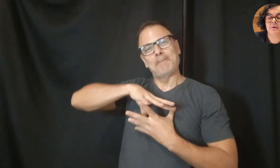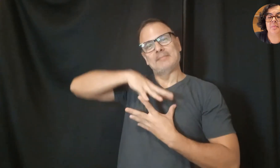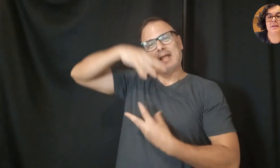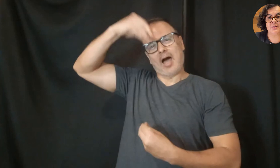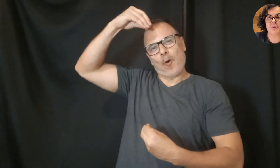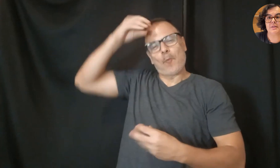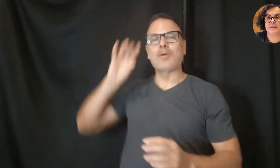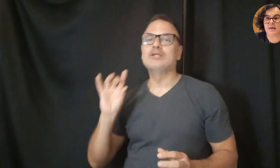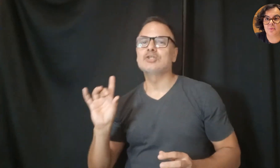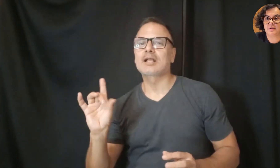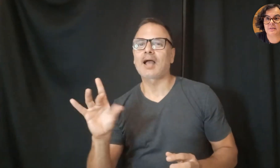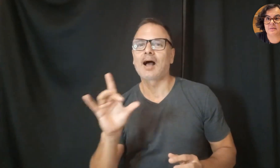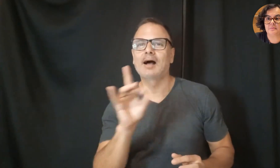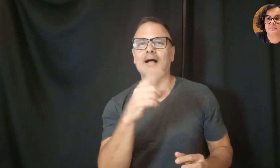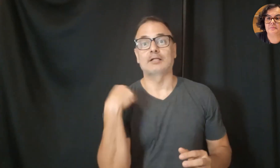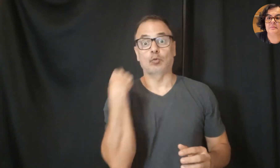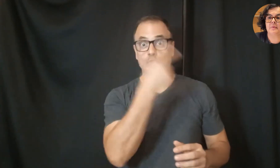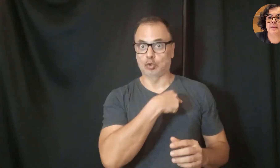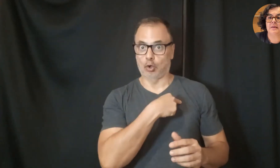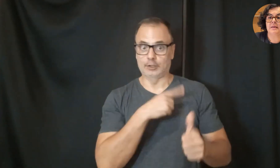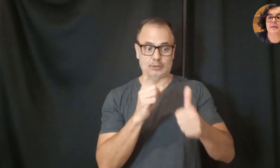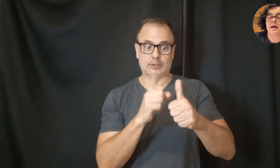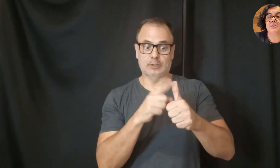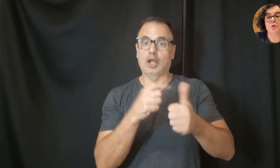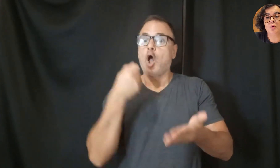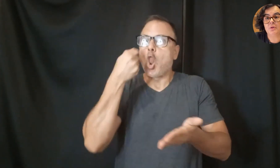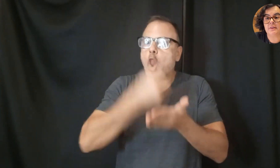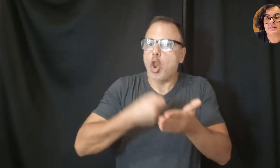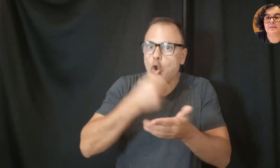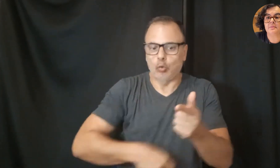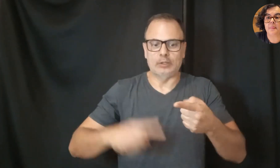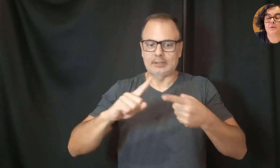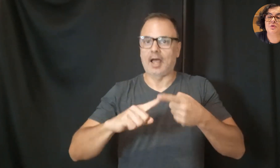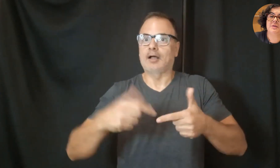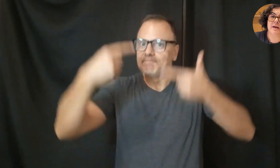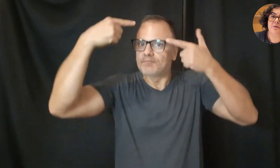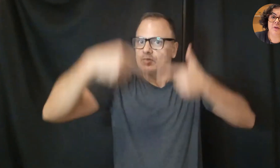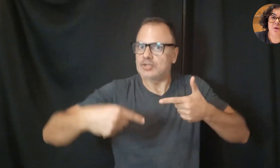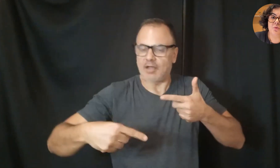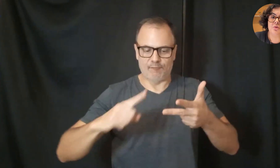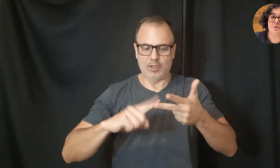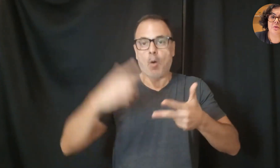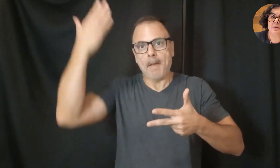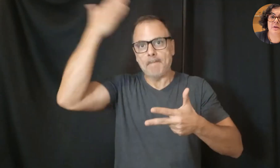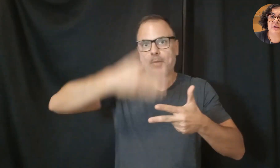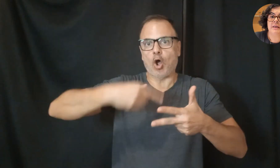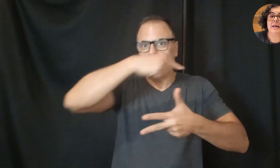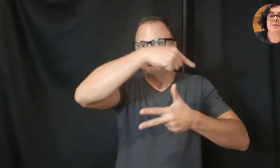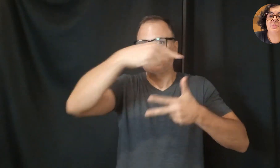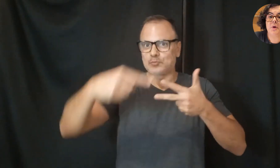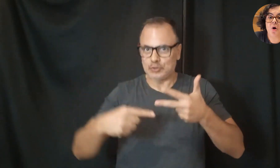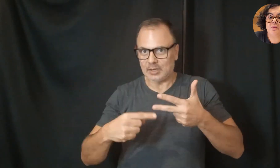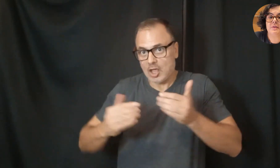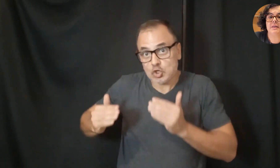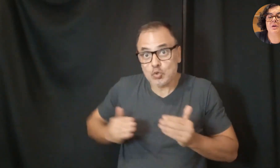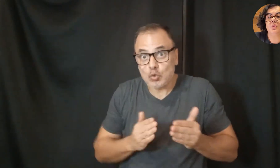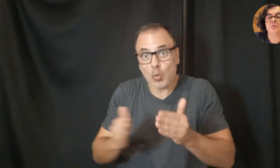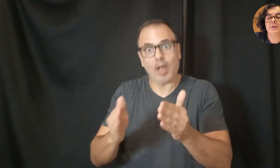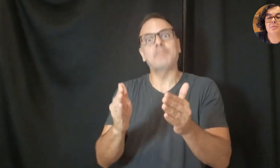para as nossas almas. As lutas, os desafios e as provas que encontramos